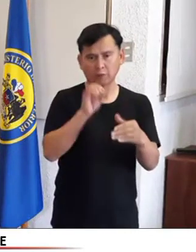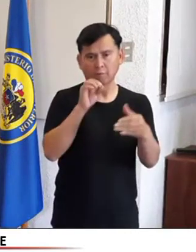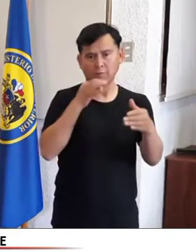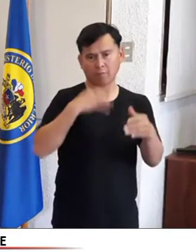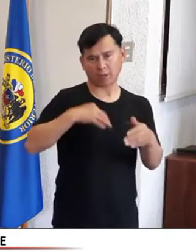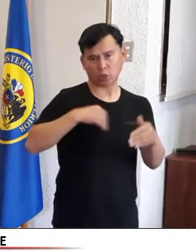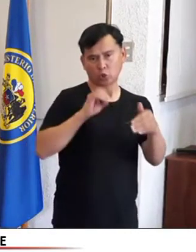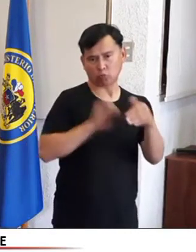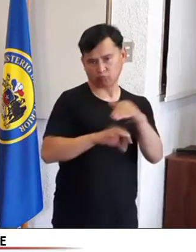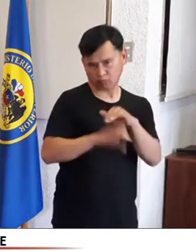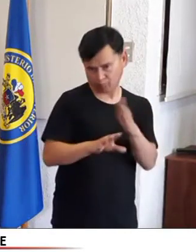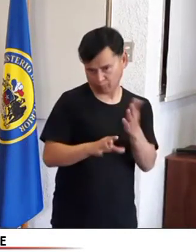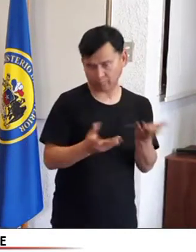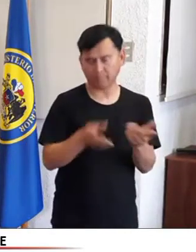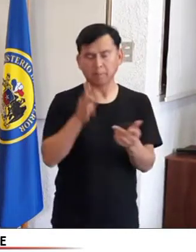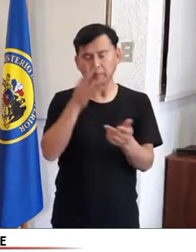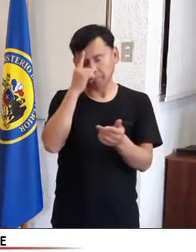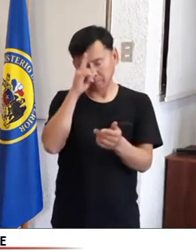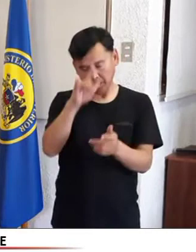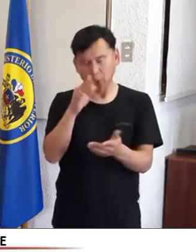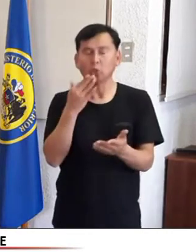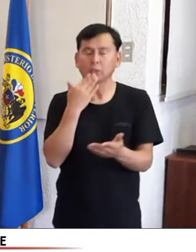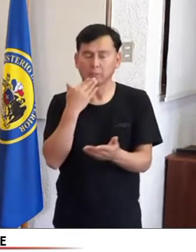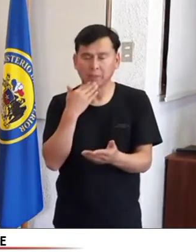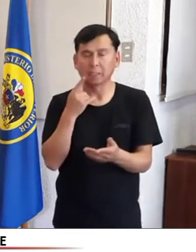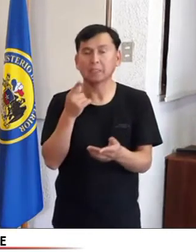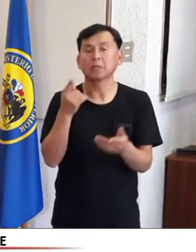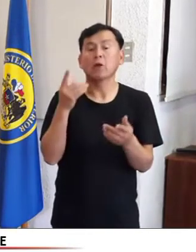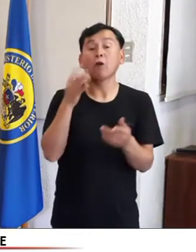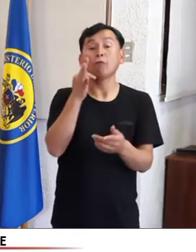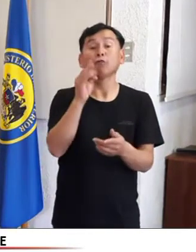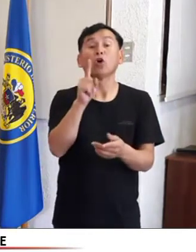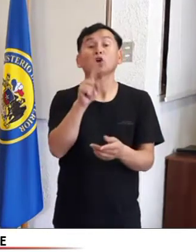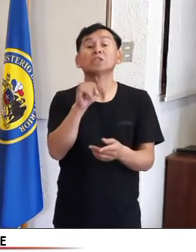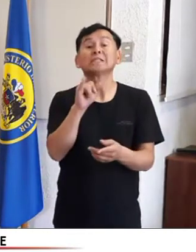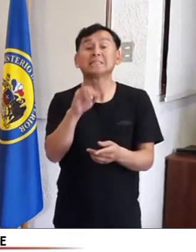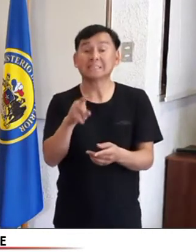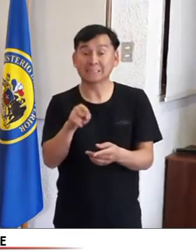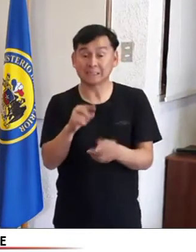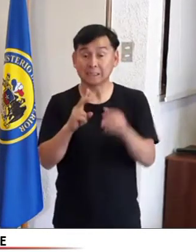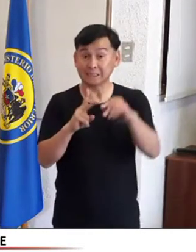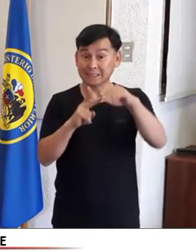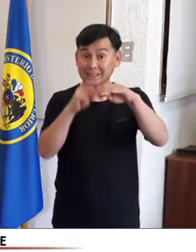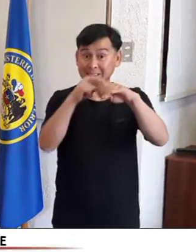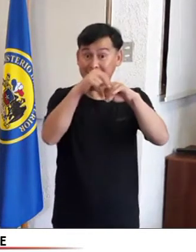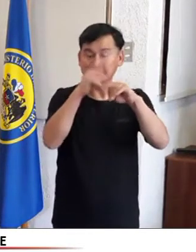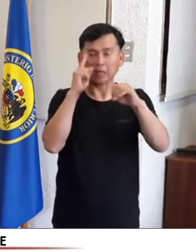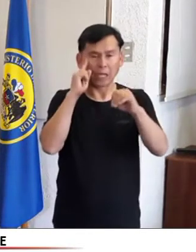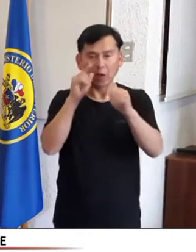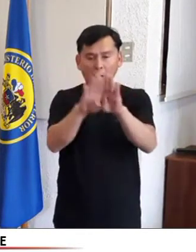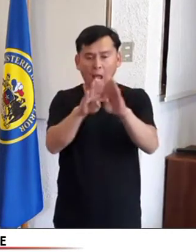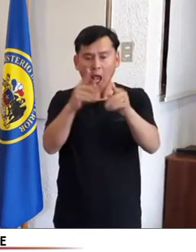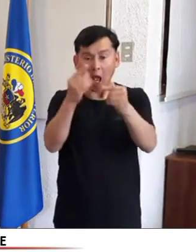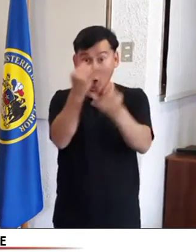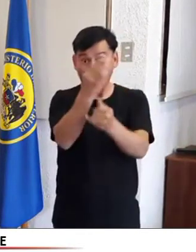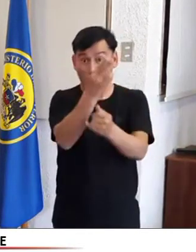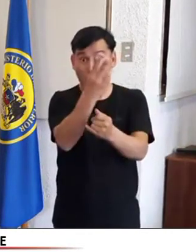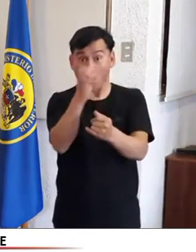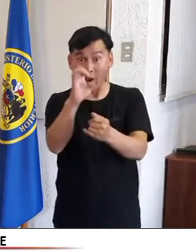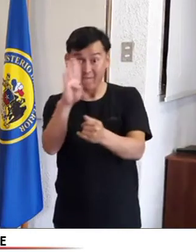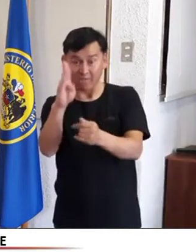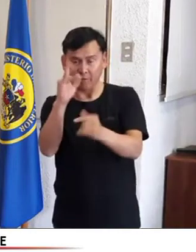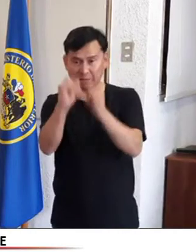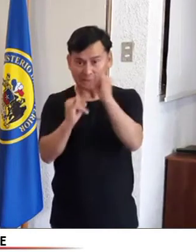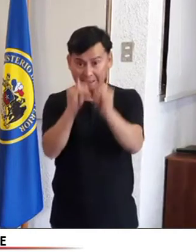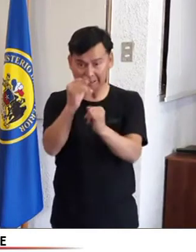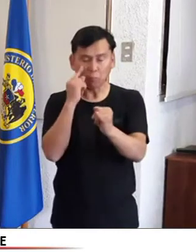de manera presencial. Sin perjuicio de ello también, FOSIS ha abierto una página para aquellas personas que no teniendo